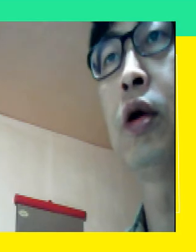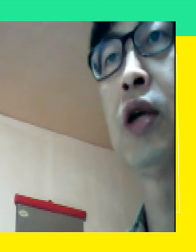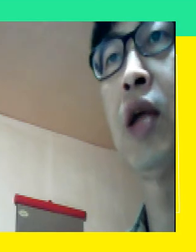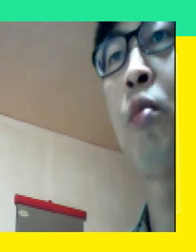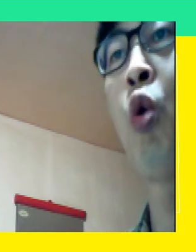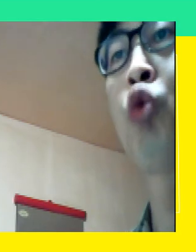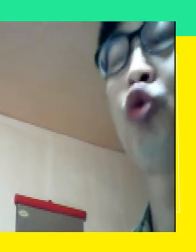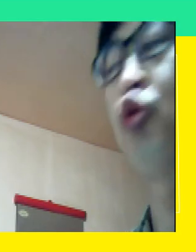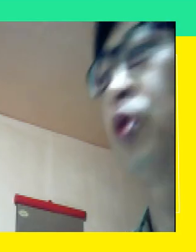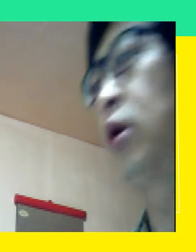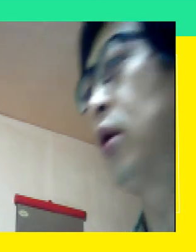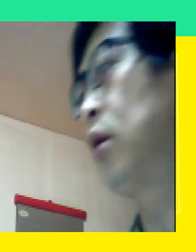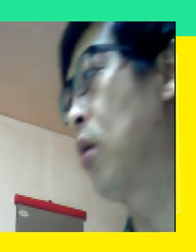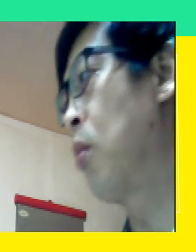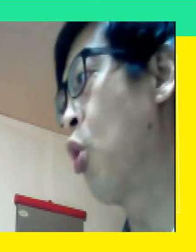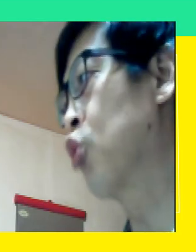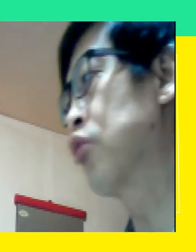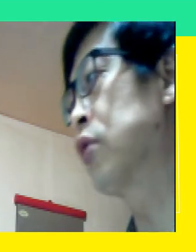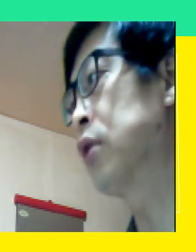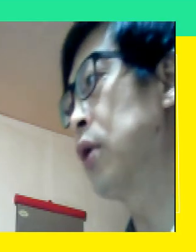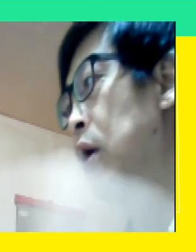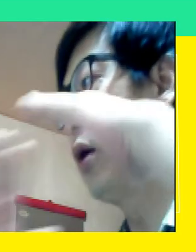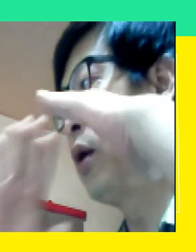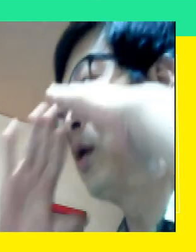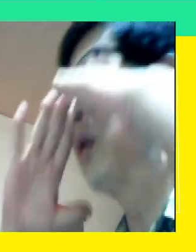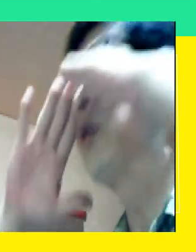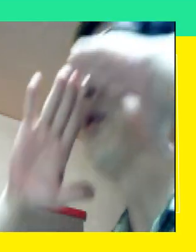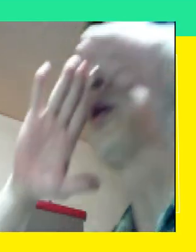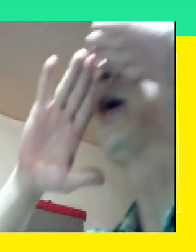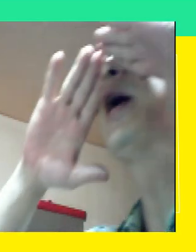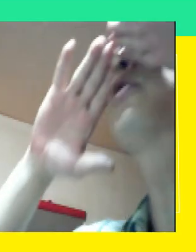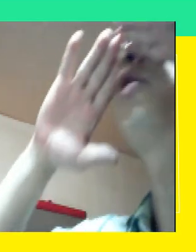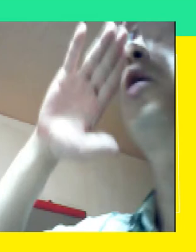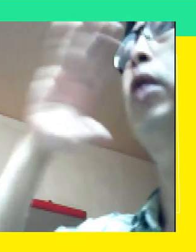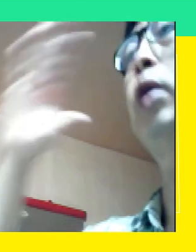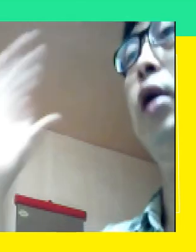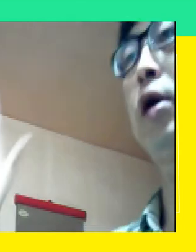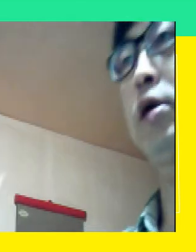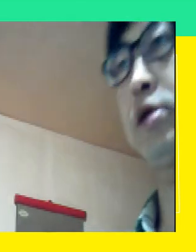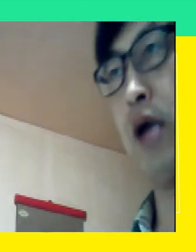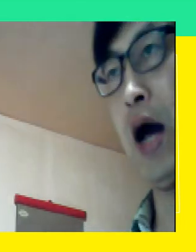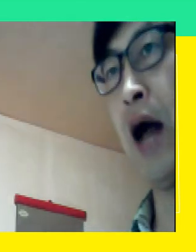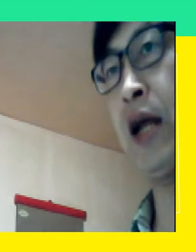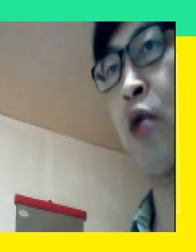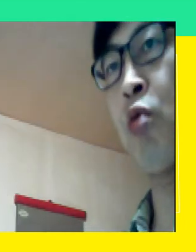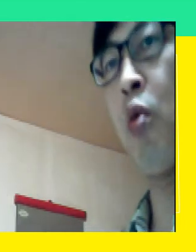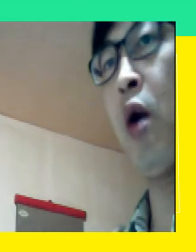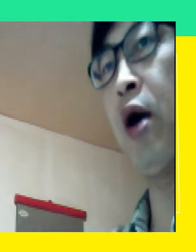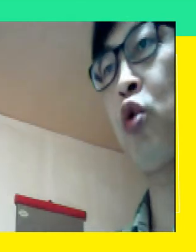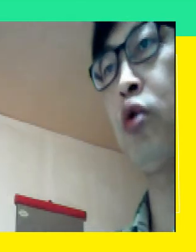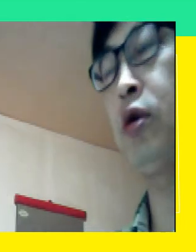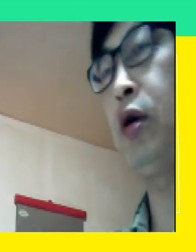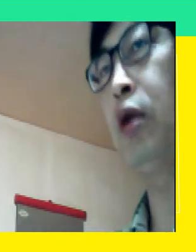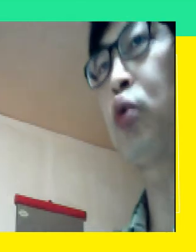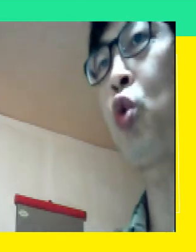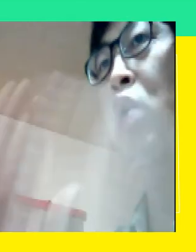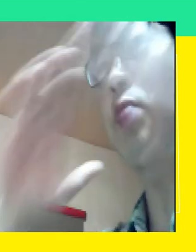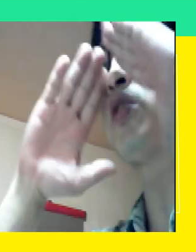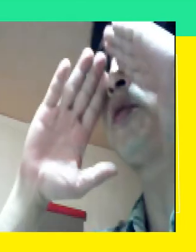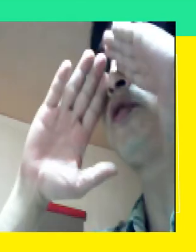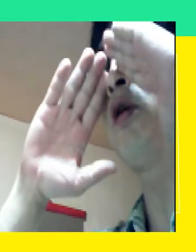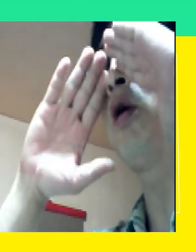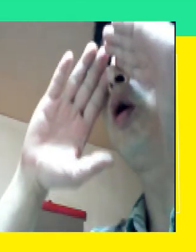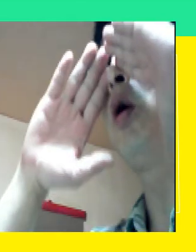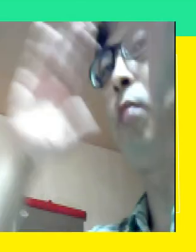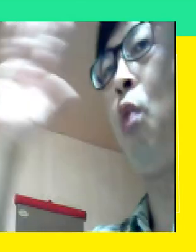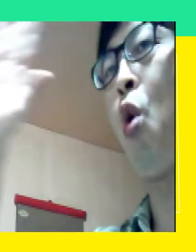모두 모두는 이렇게 해서 아래로 모아요 손을 동그라미